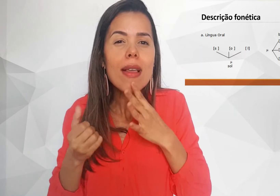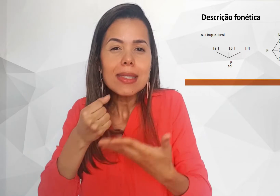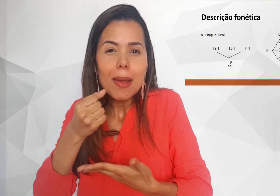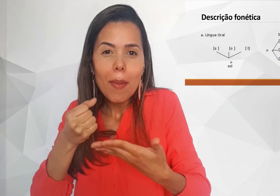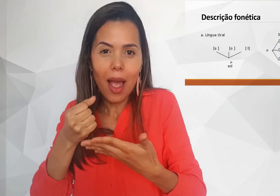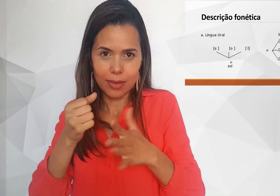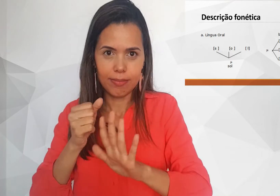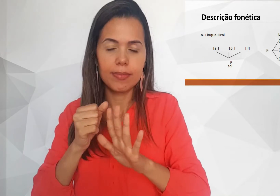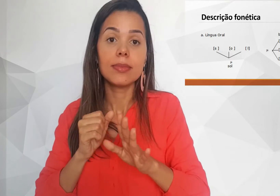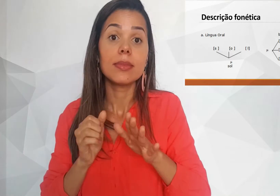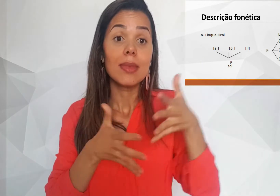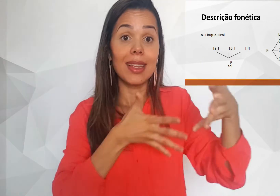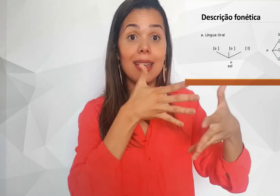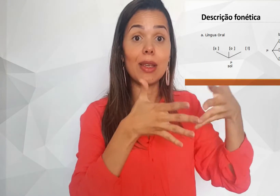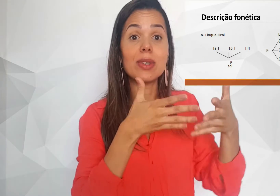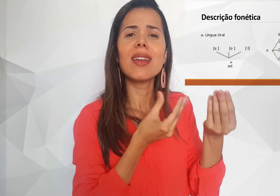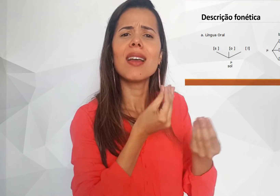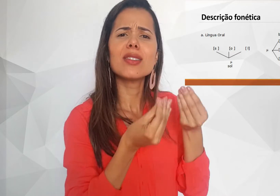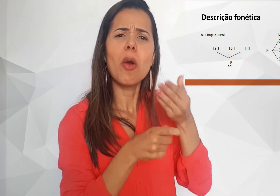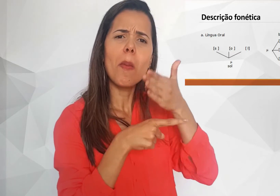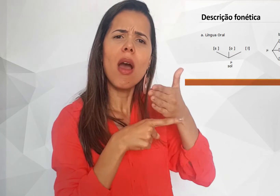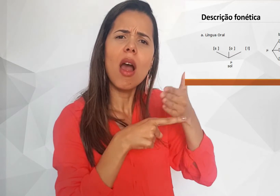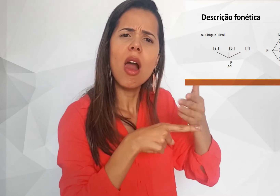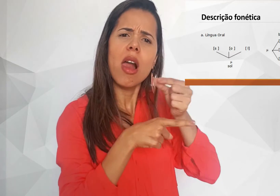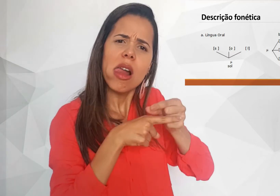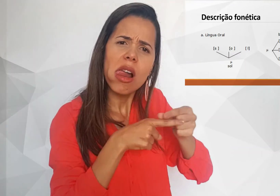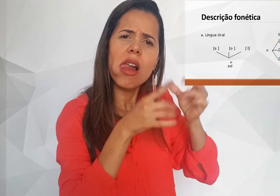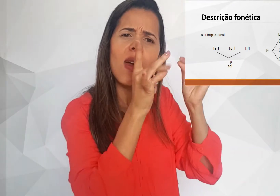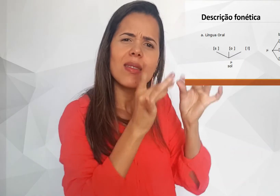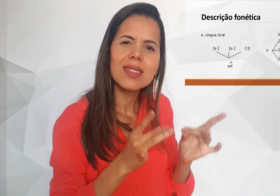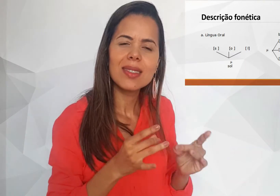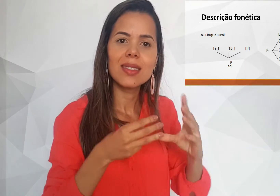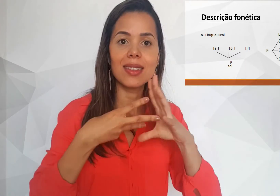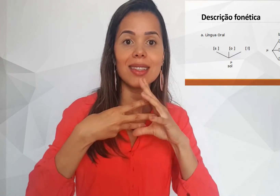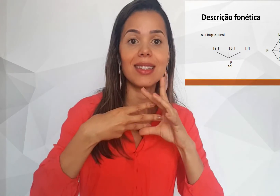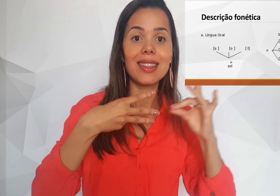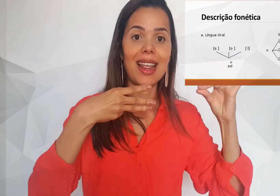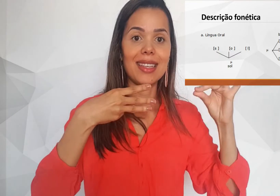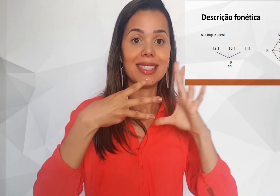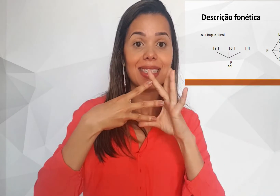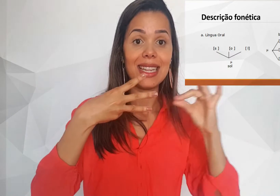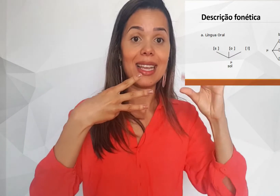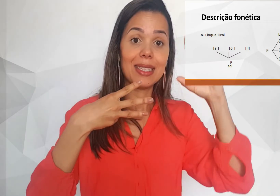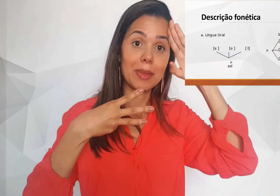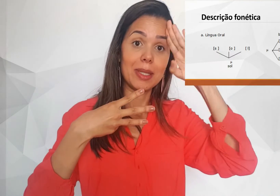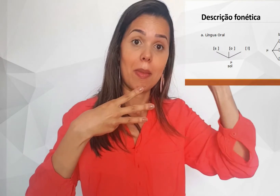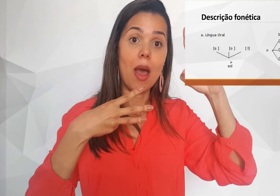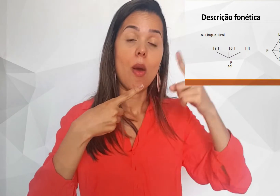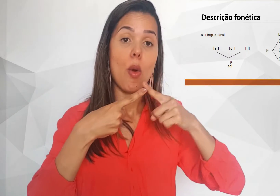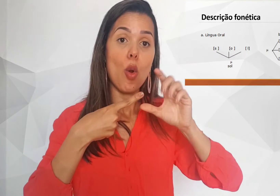língua de sinais, de forma inicial, a gente tem essa descrição aí das 3 unidades principais,